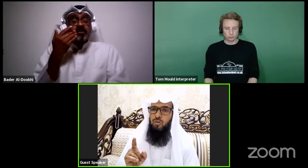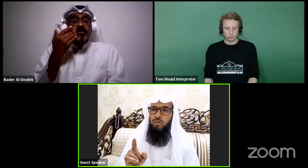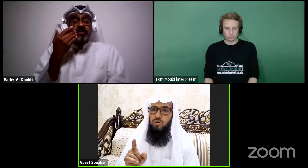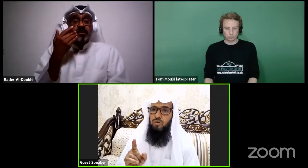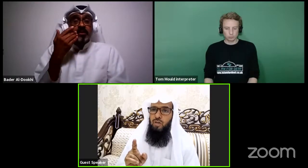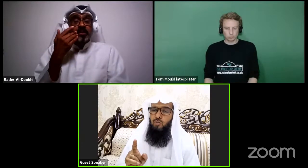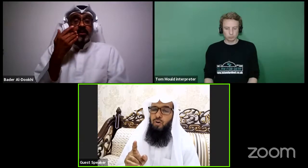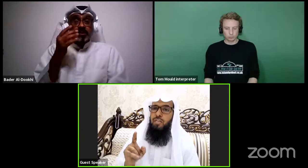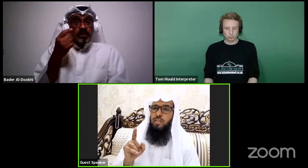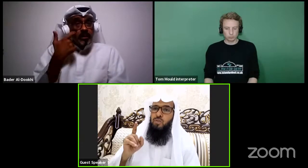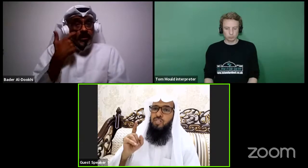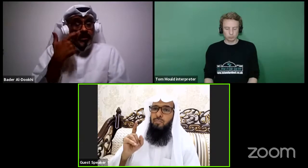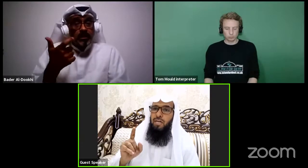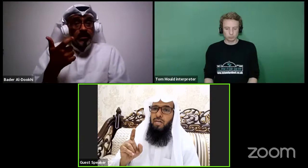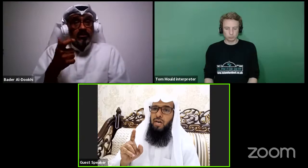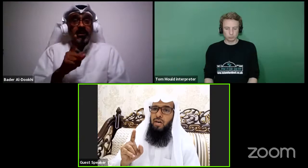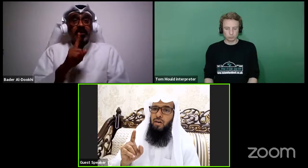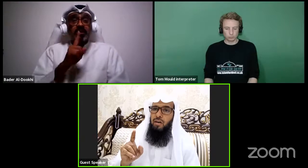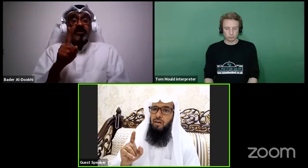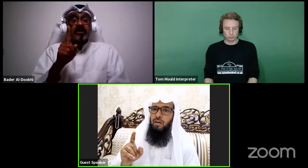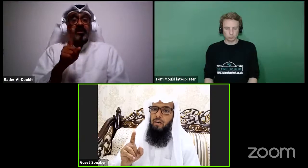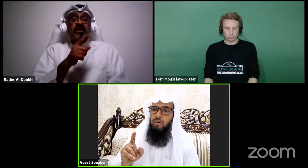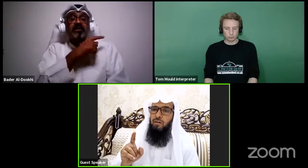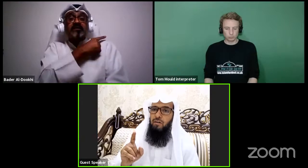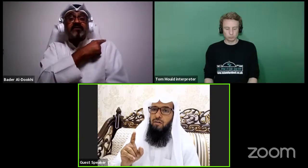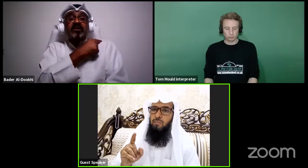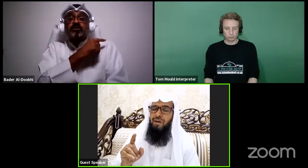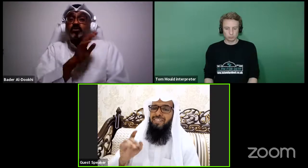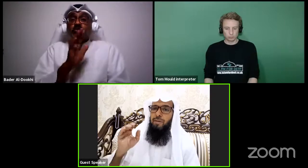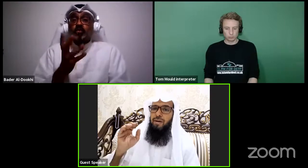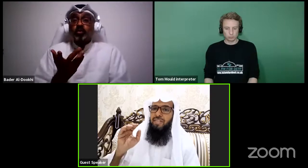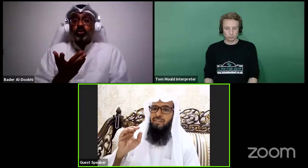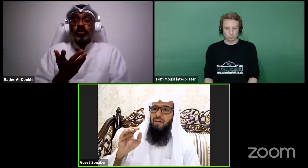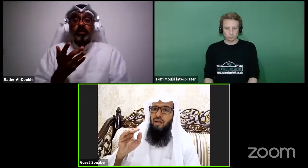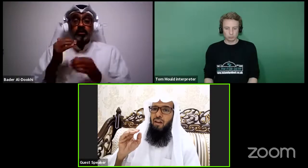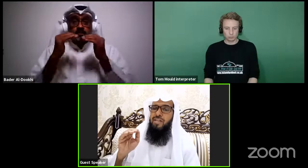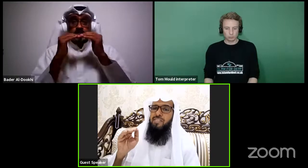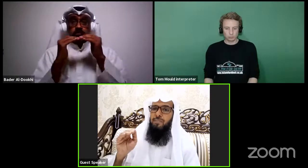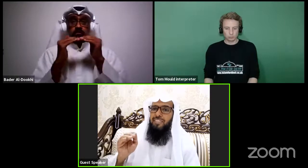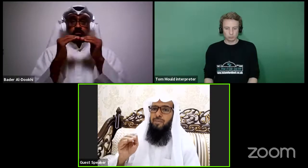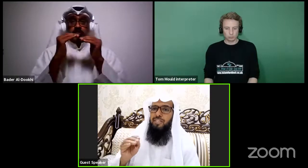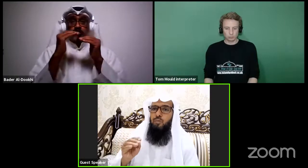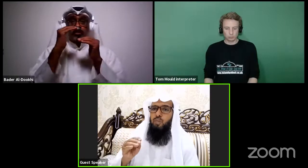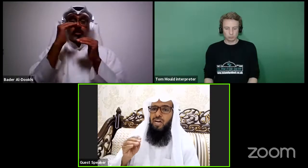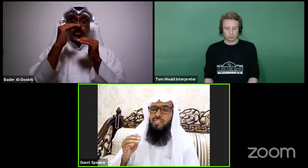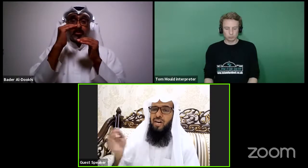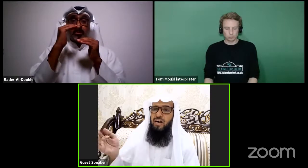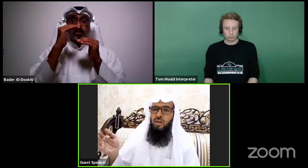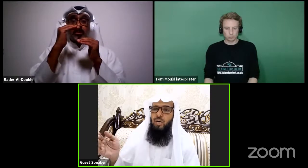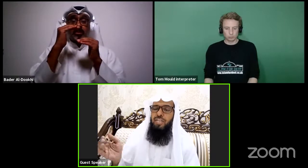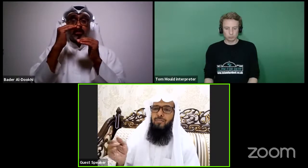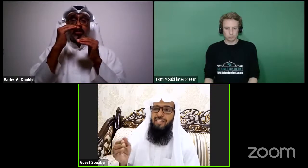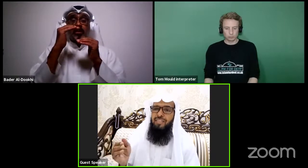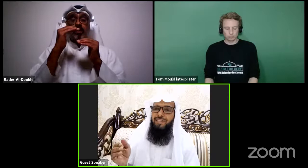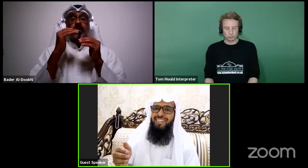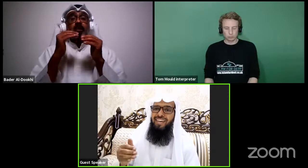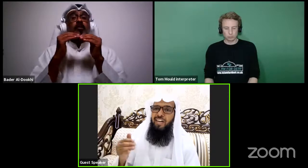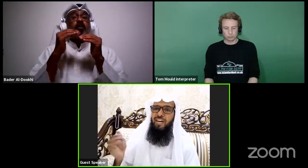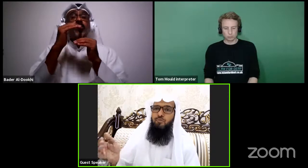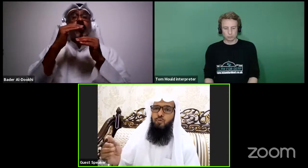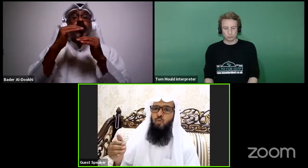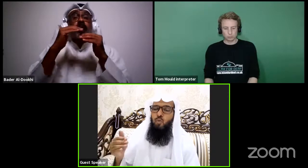له، فإنه سمى إلى مرتبة ليس مرتبة المجازاة، وإنما